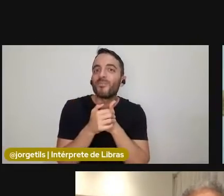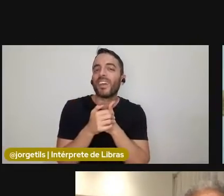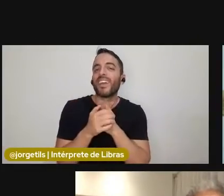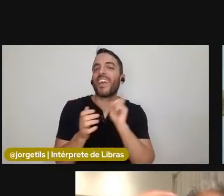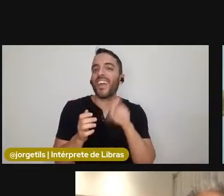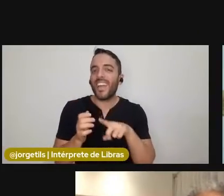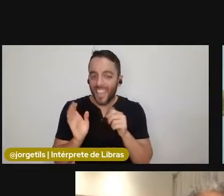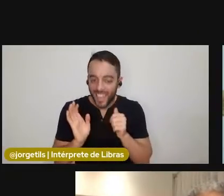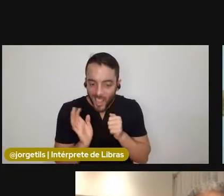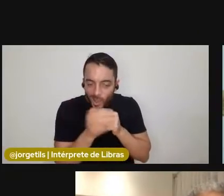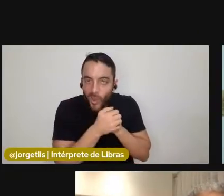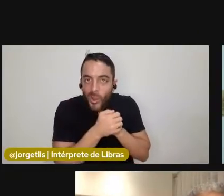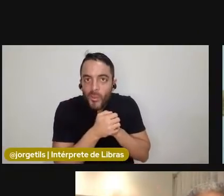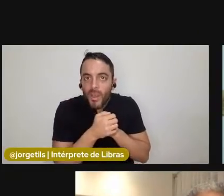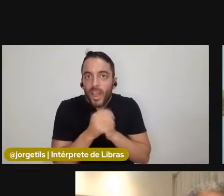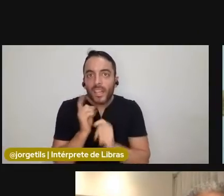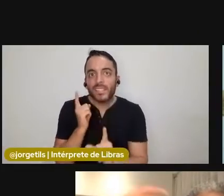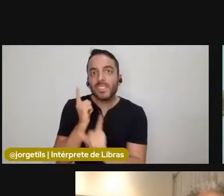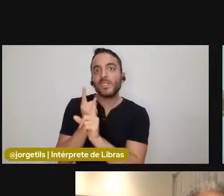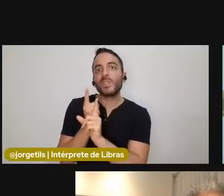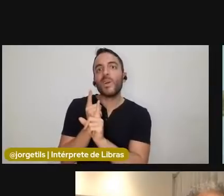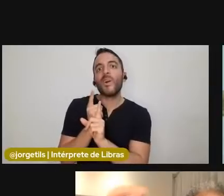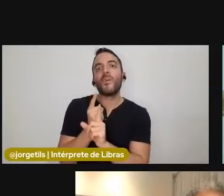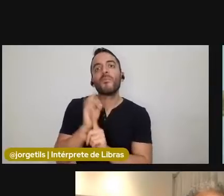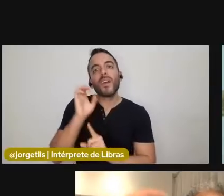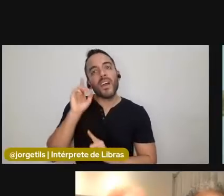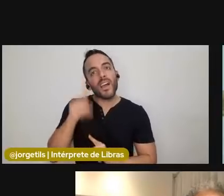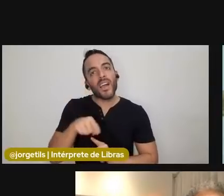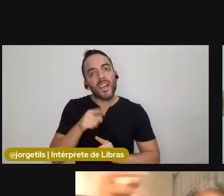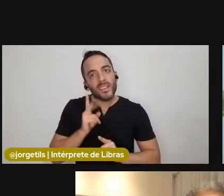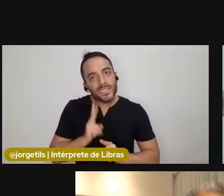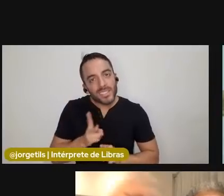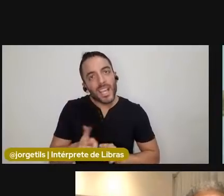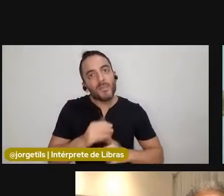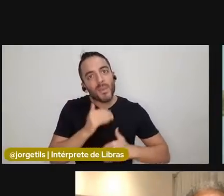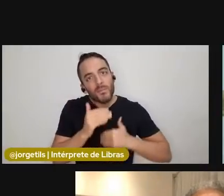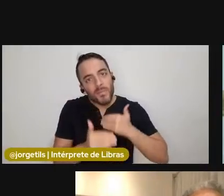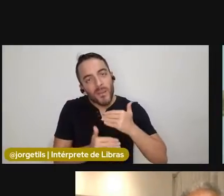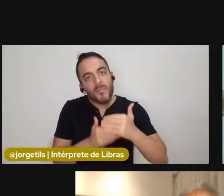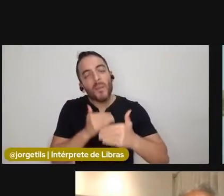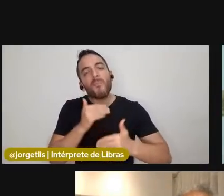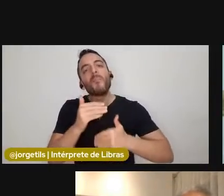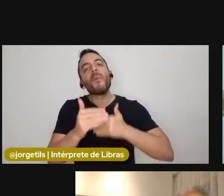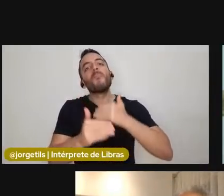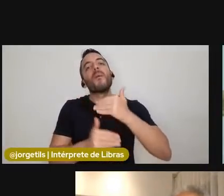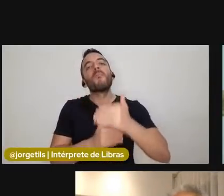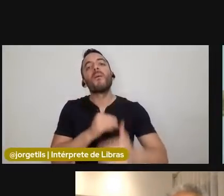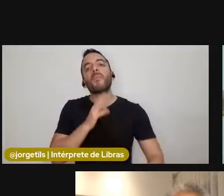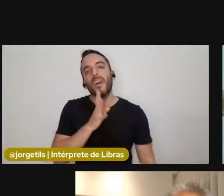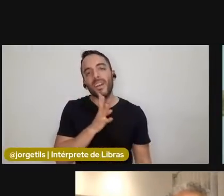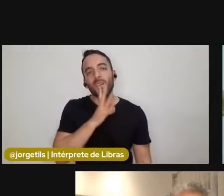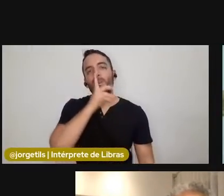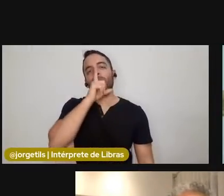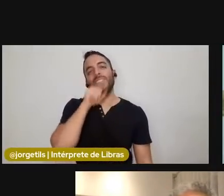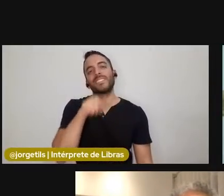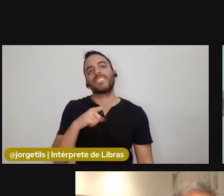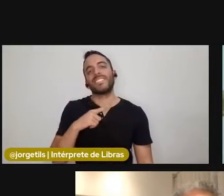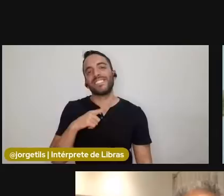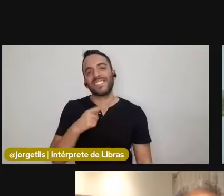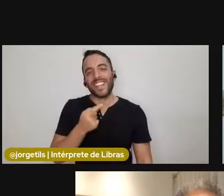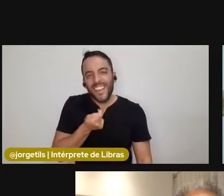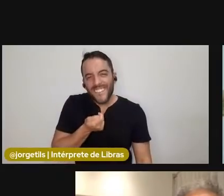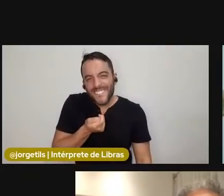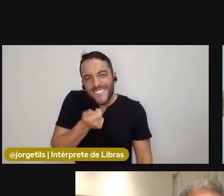descobrimento, permanentemente nessa eterna coincidência. Enfim, essa era a pimentinha que eu